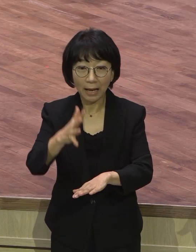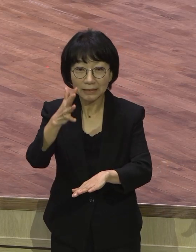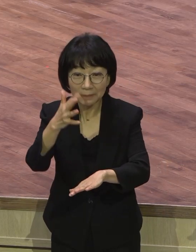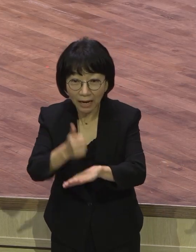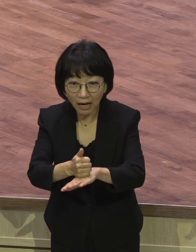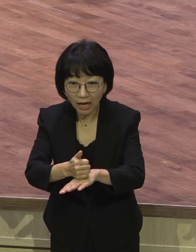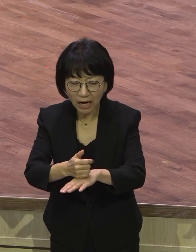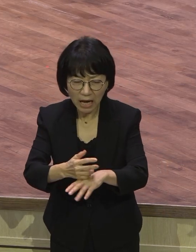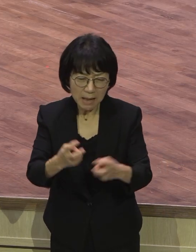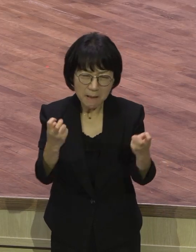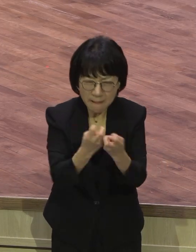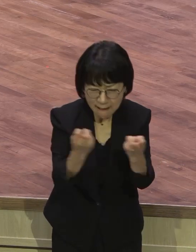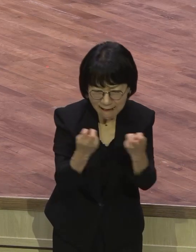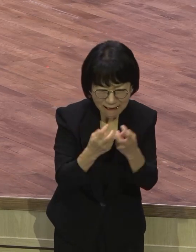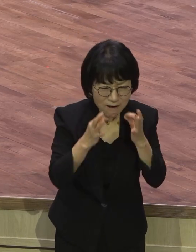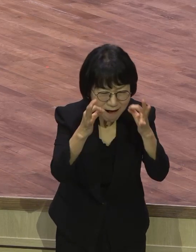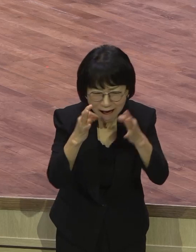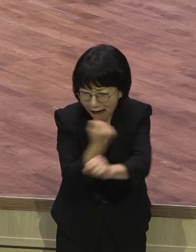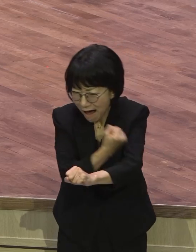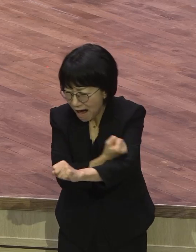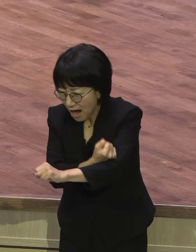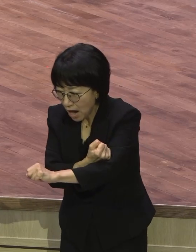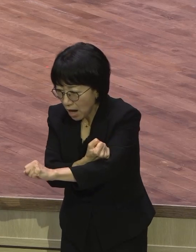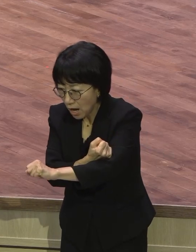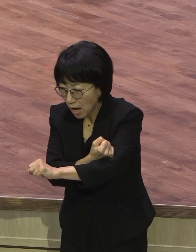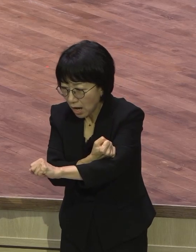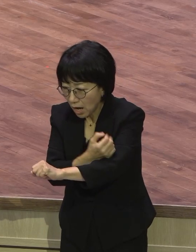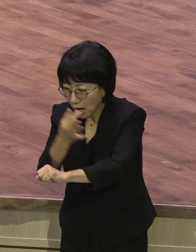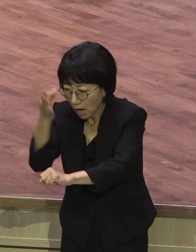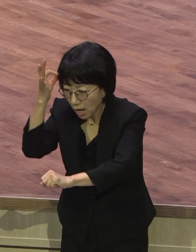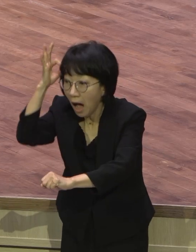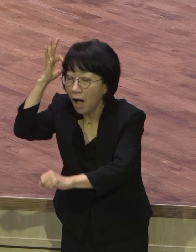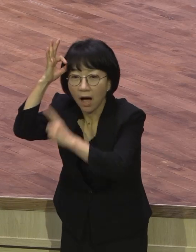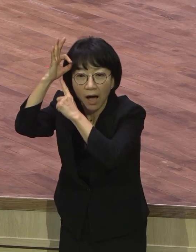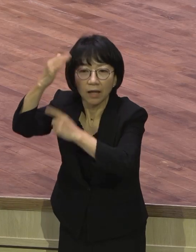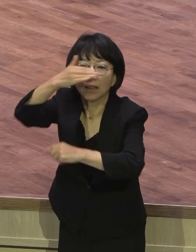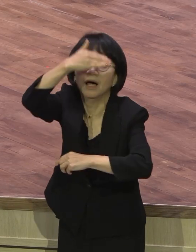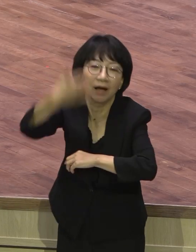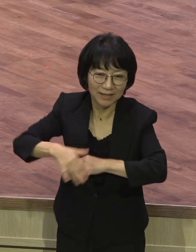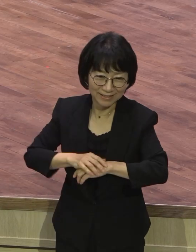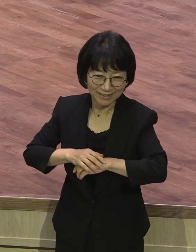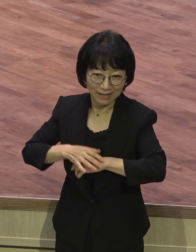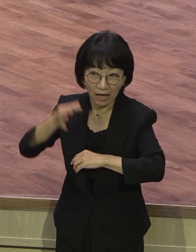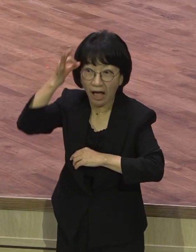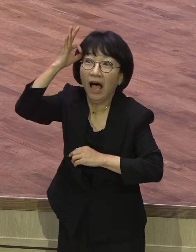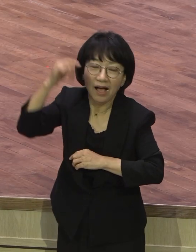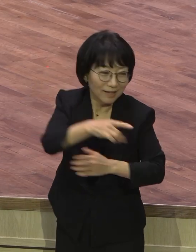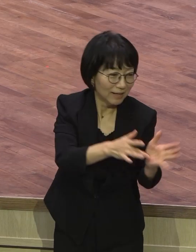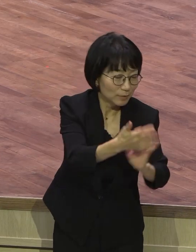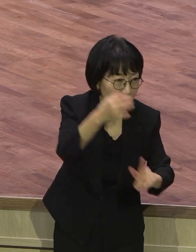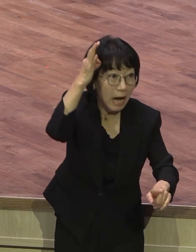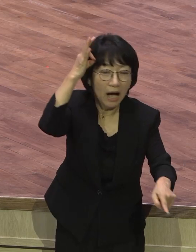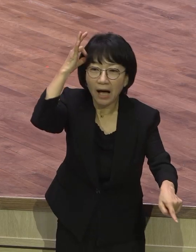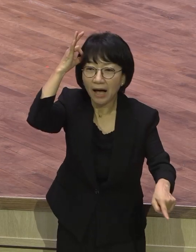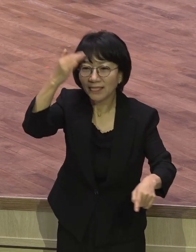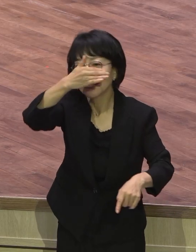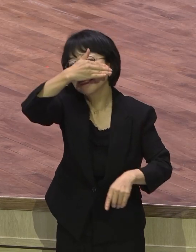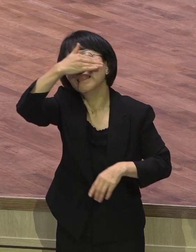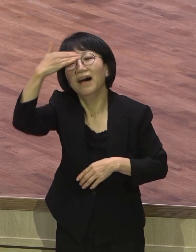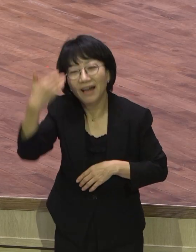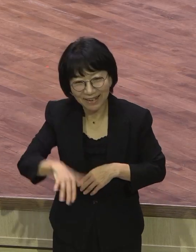순간에 예수님을 찾았다는 겁니다 예수님을 찾았다 혹시 여러분의 삶의 모습이 이와